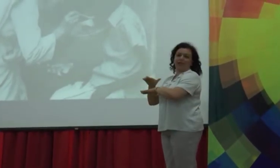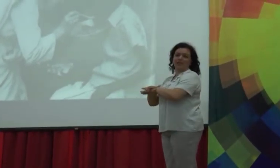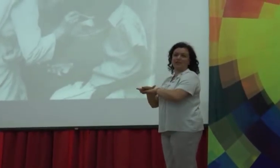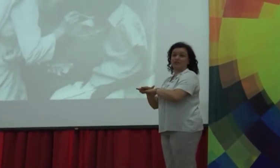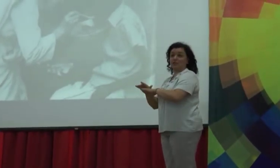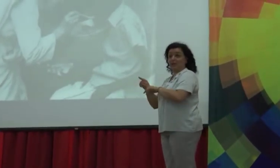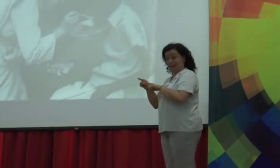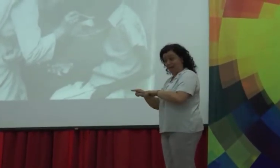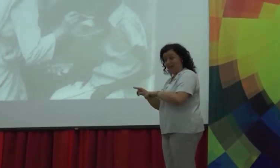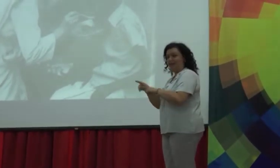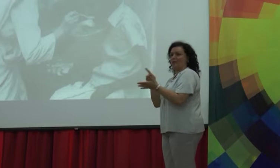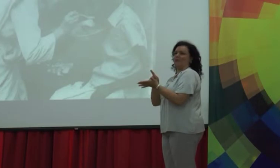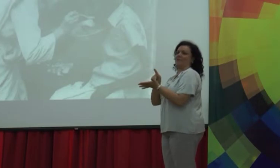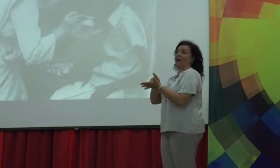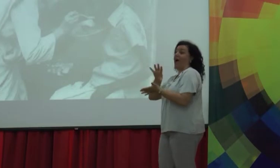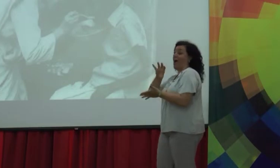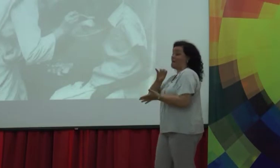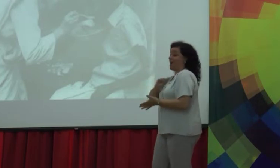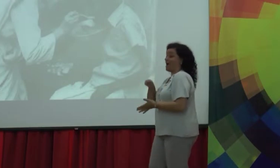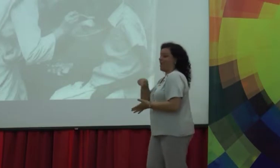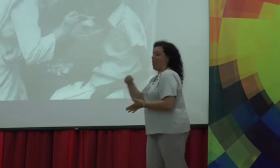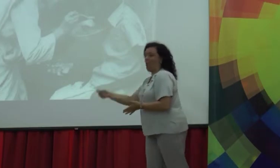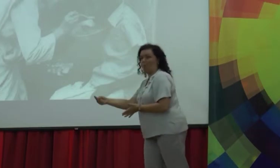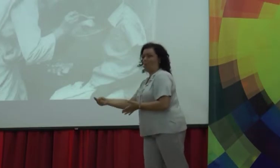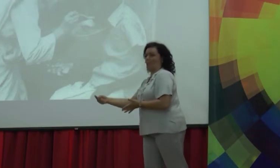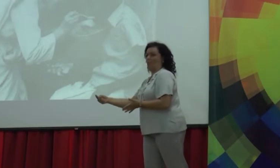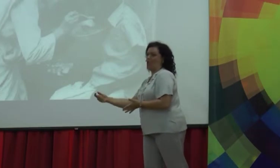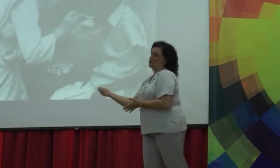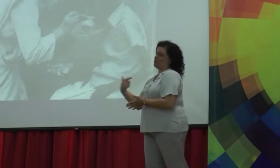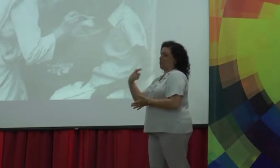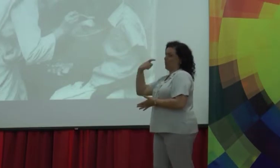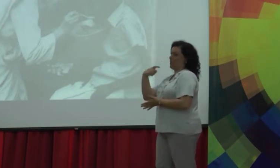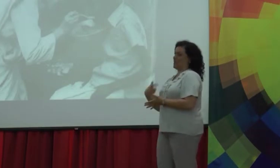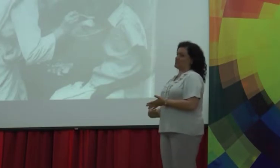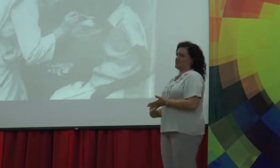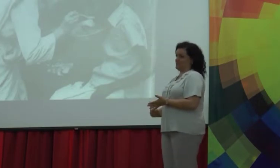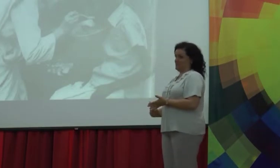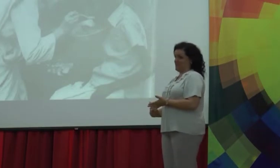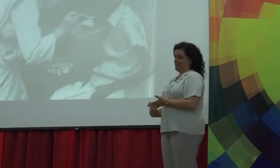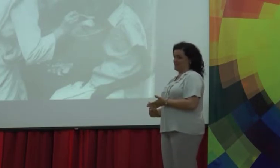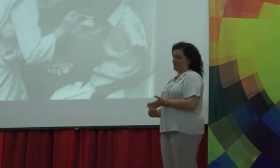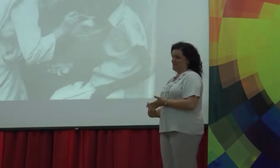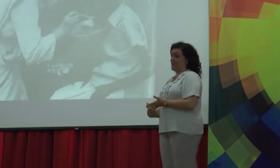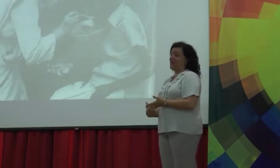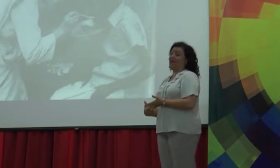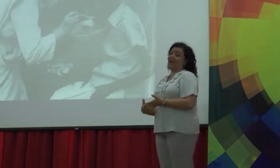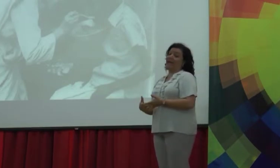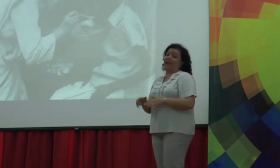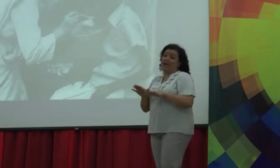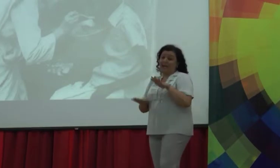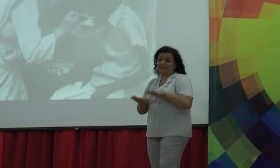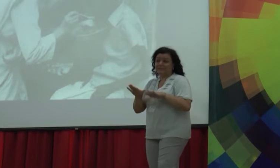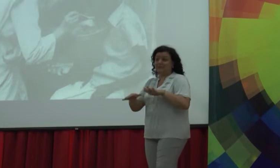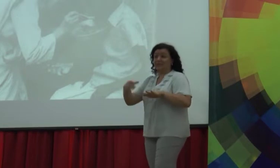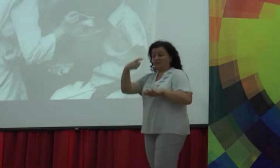uma criança, esse cuidado, né? Então, o amor ao